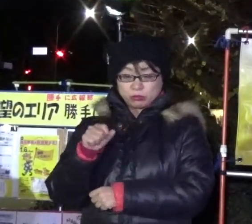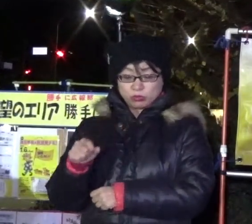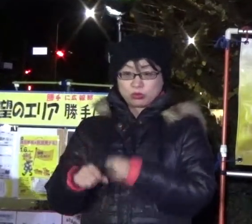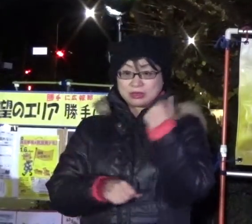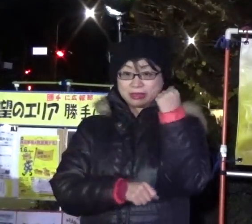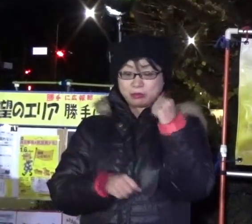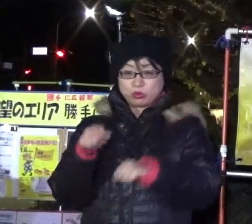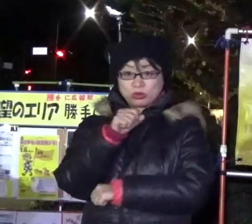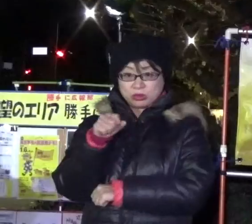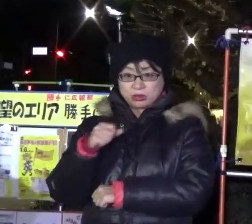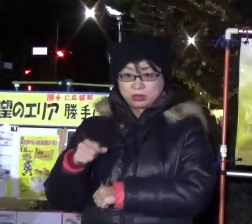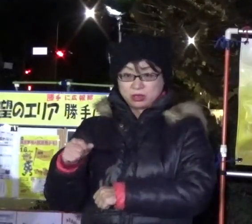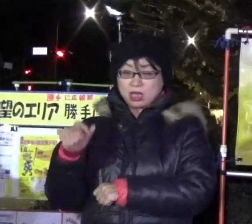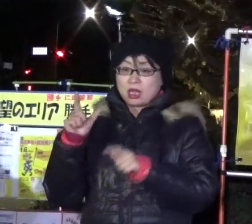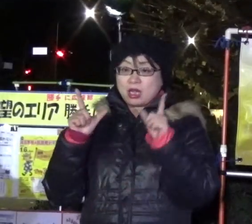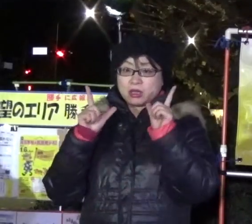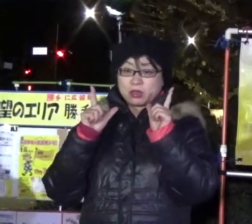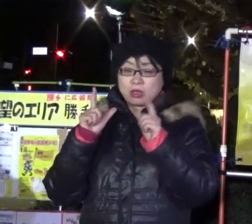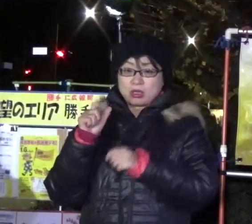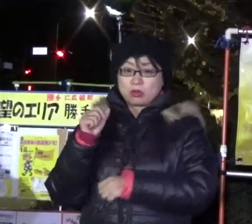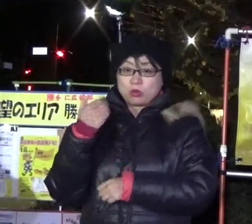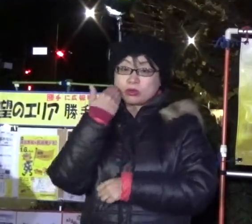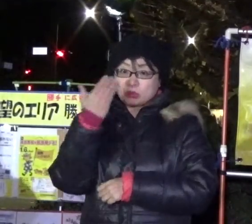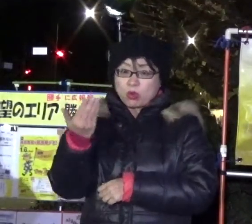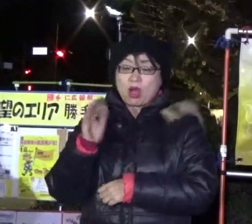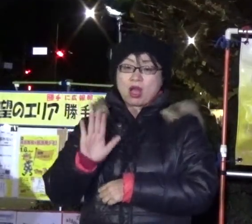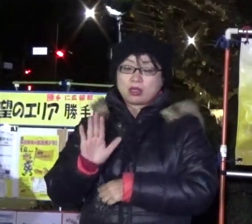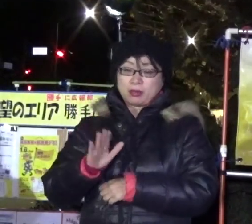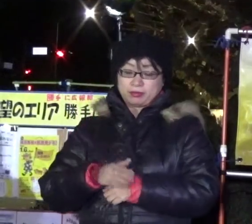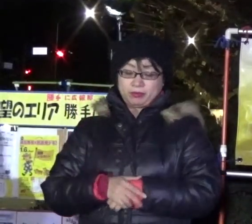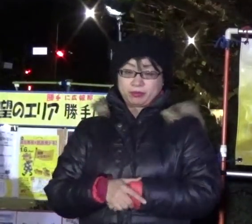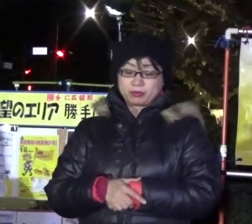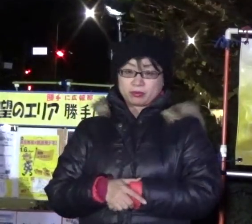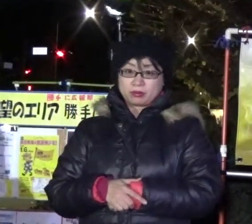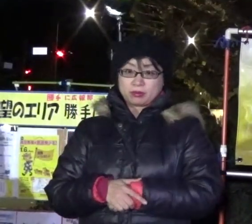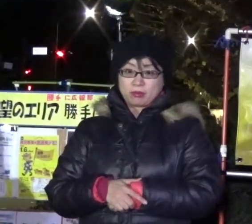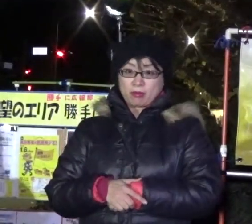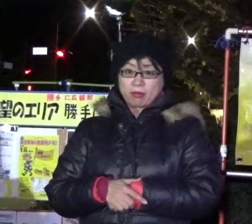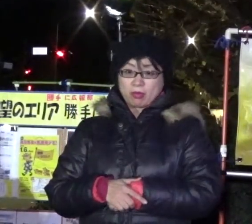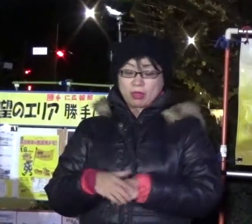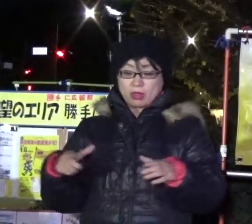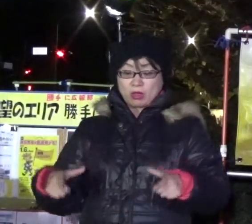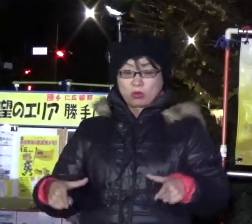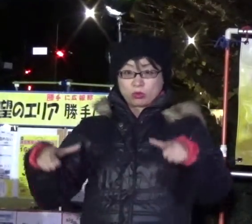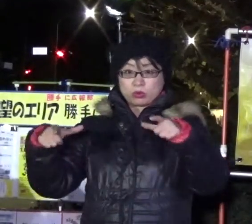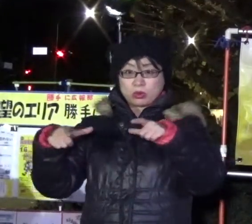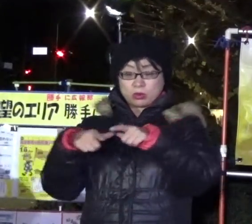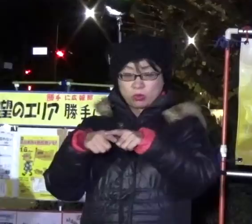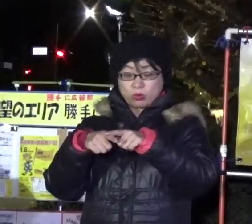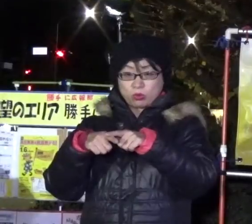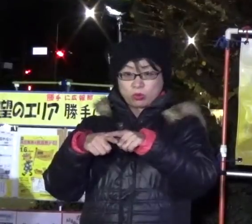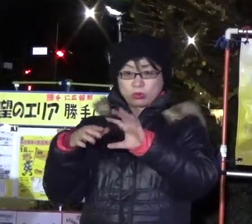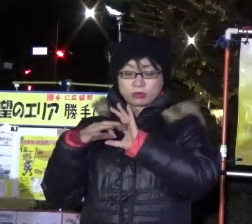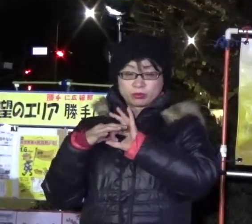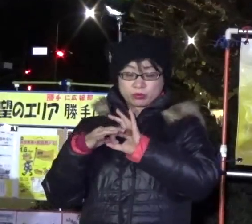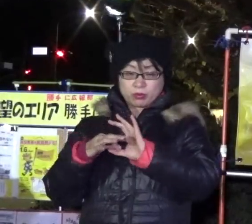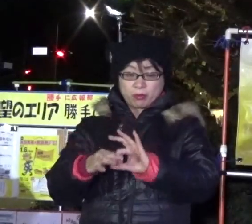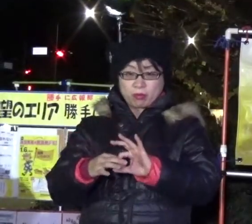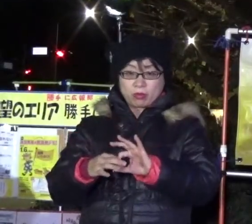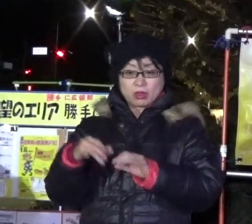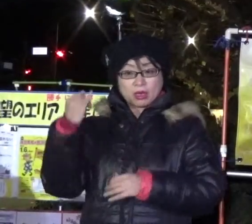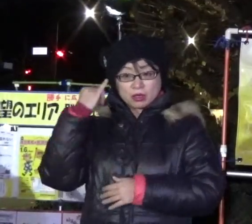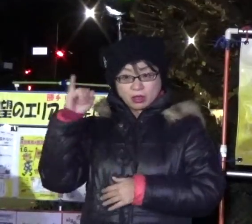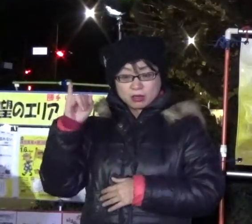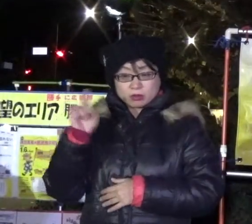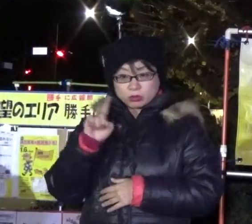ども、東京新聞の新井記者がですね、公聴会ではタンク内貯留の継続ということに関しても意見があったはずだと、